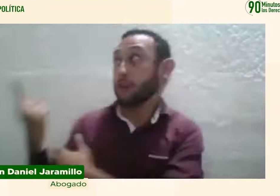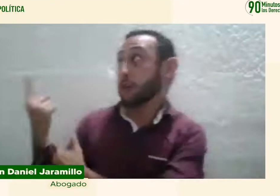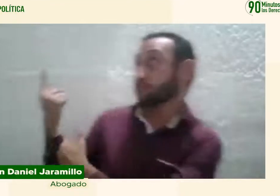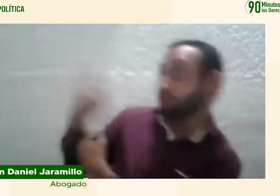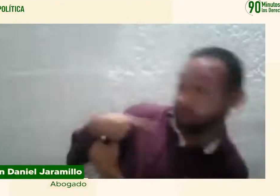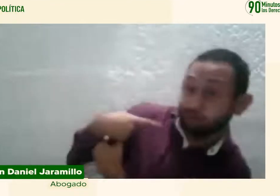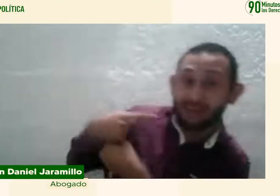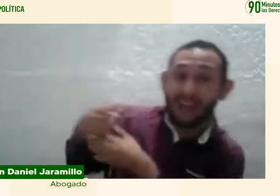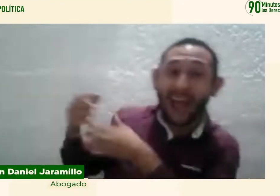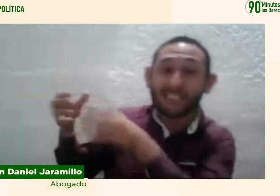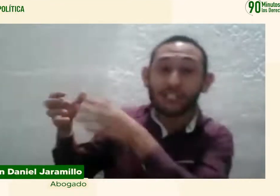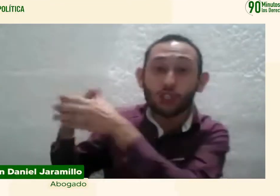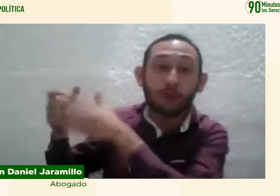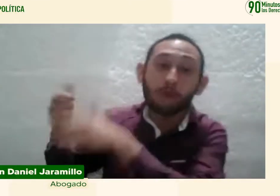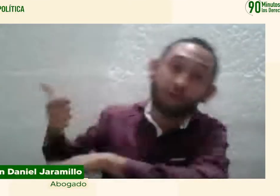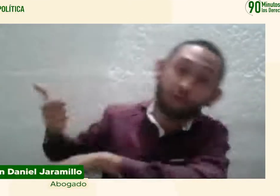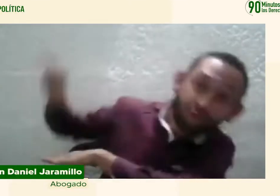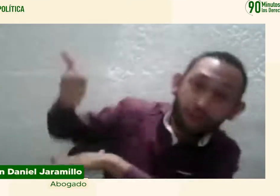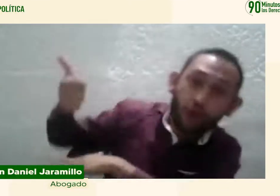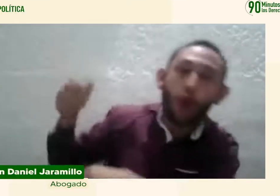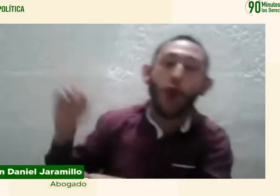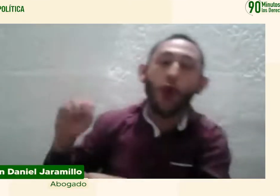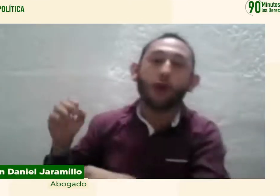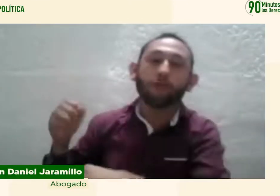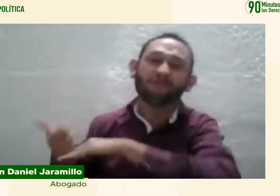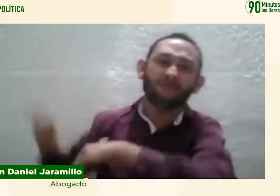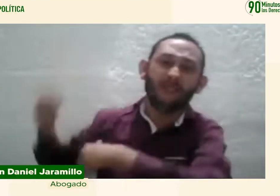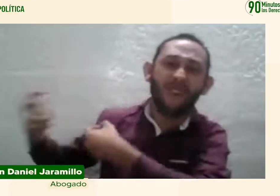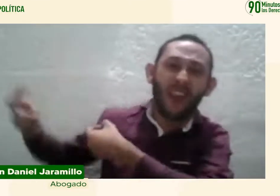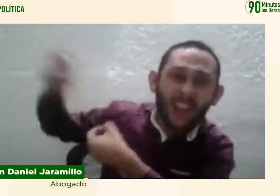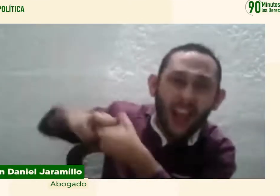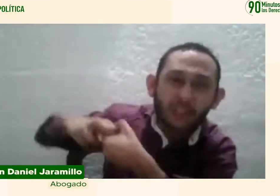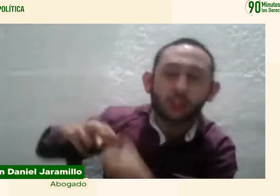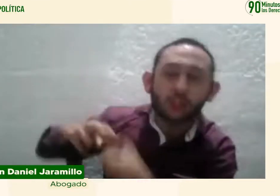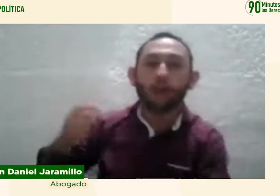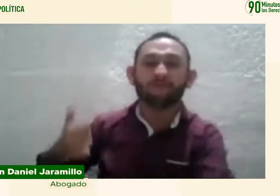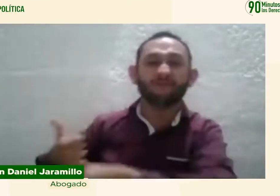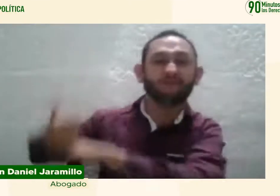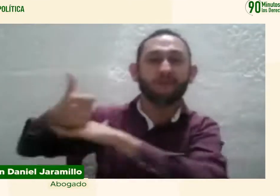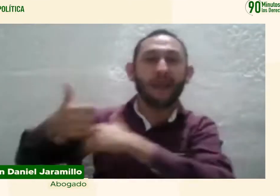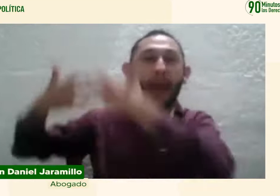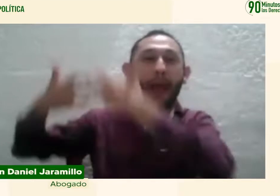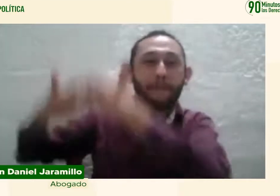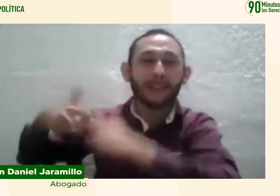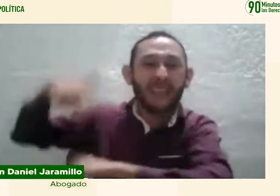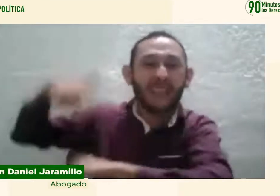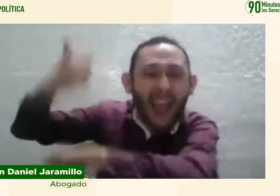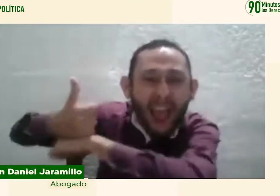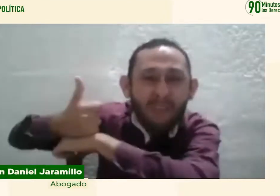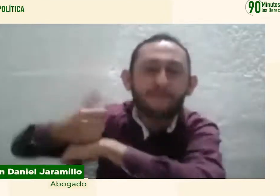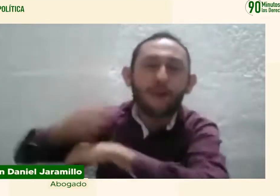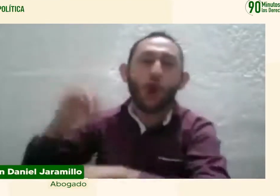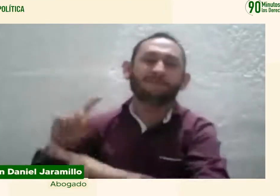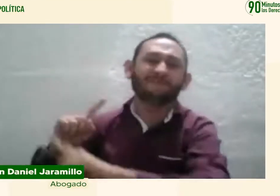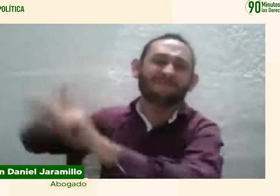decisiones claras en nuestras en nuestras acciones y saber que de pronto una federación o una